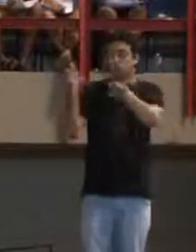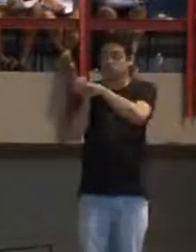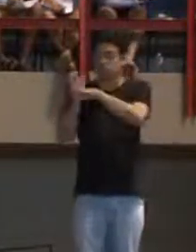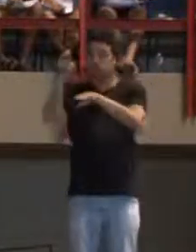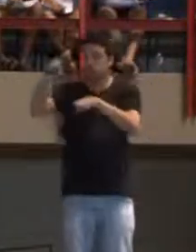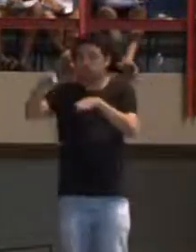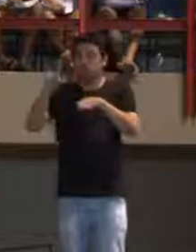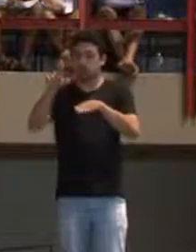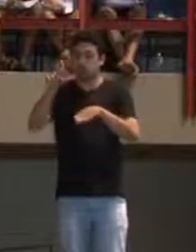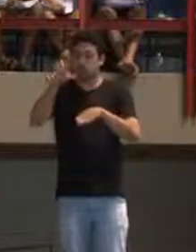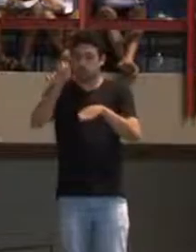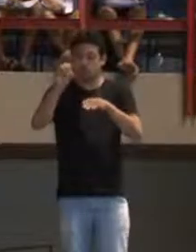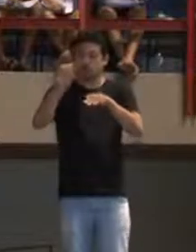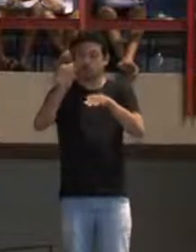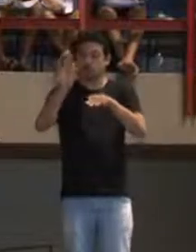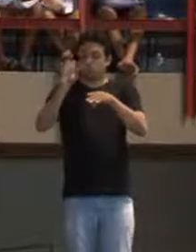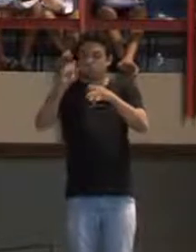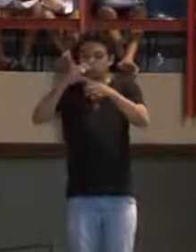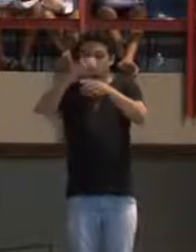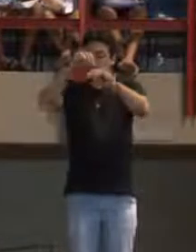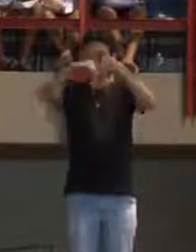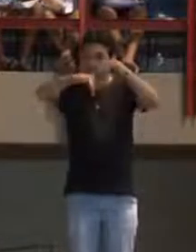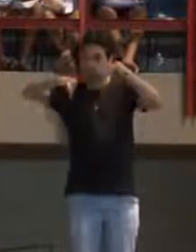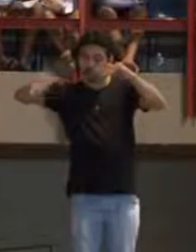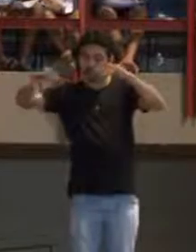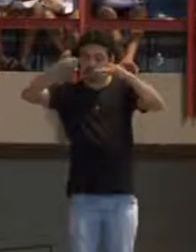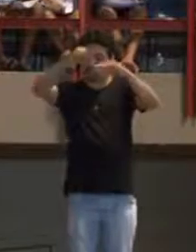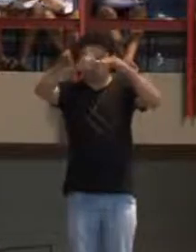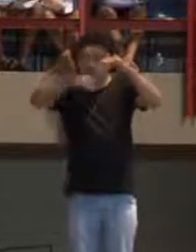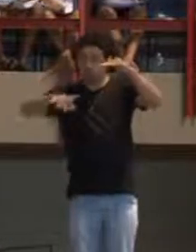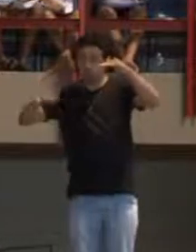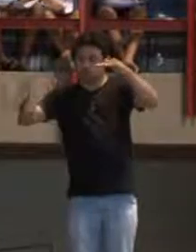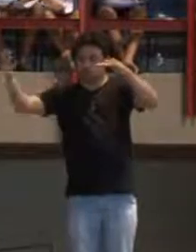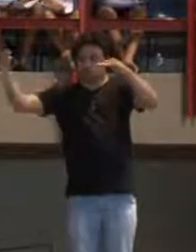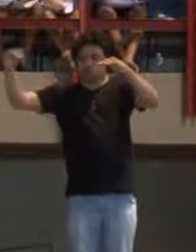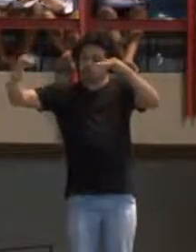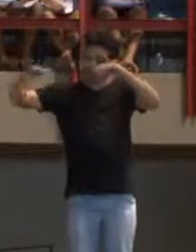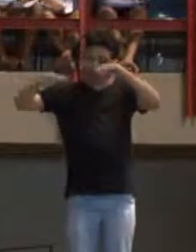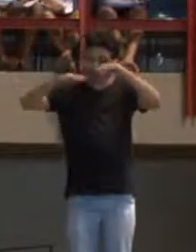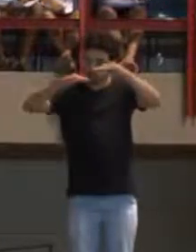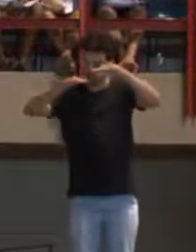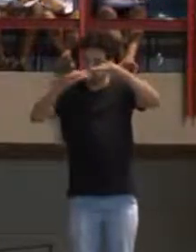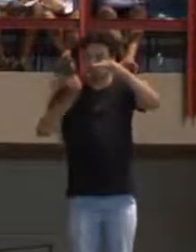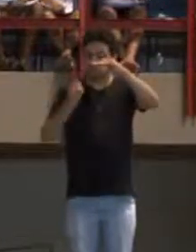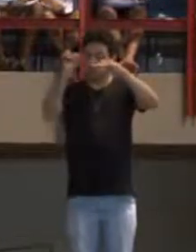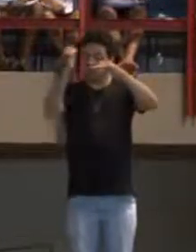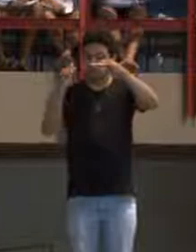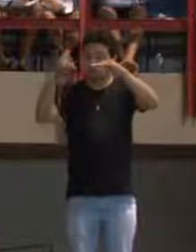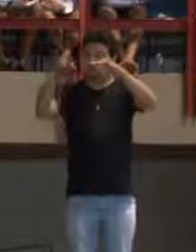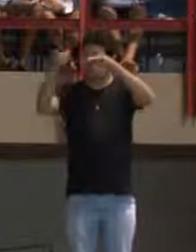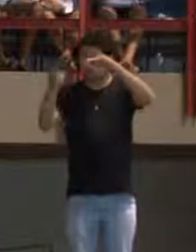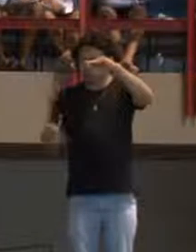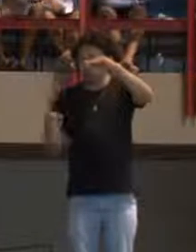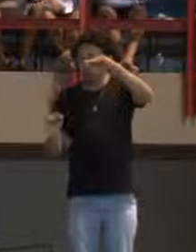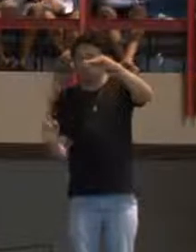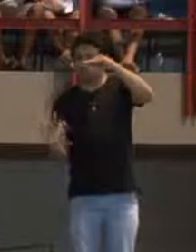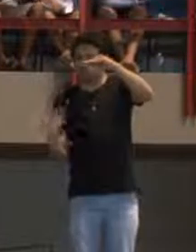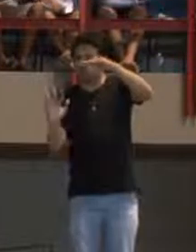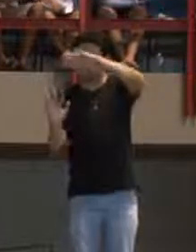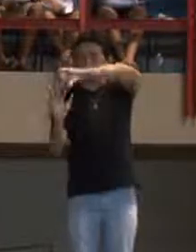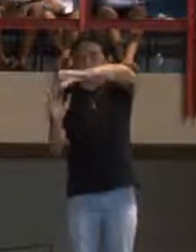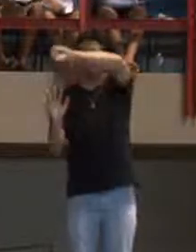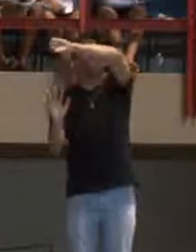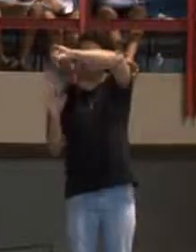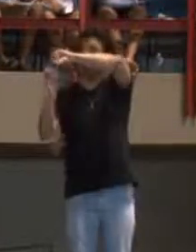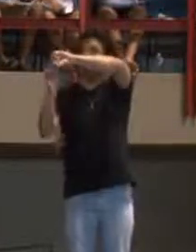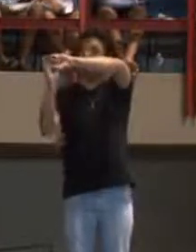esse lixo orgânico é colocado numa parte do aterro. E aí existe toda uma mecanização, uma indústria, que retira esse gás natural